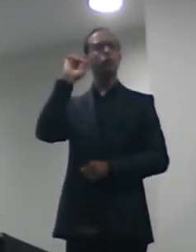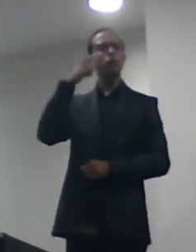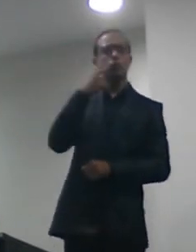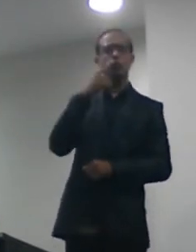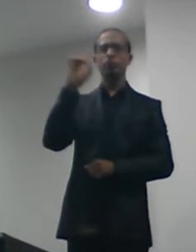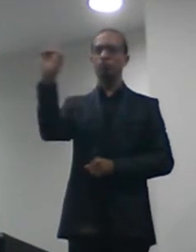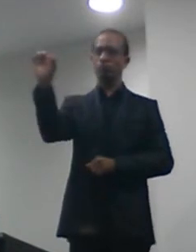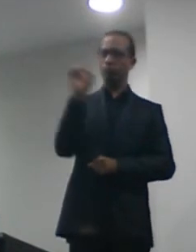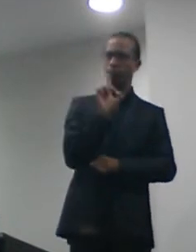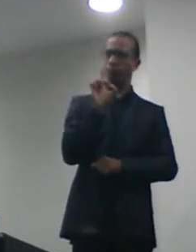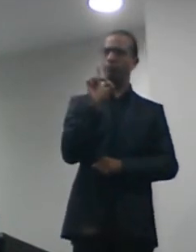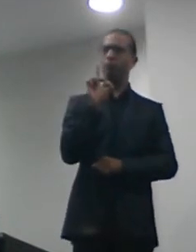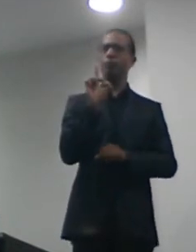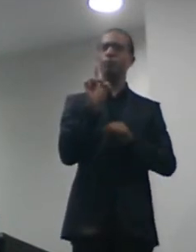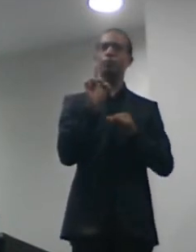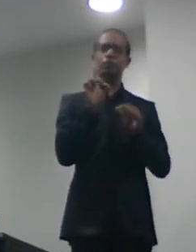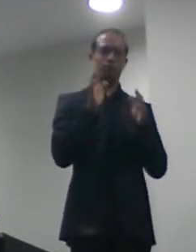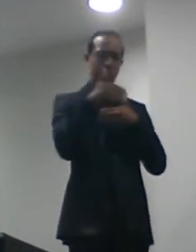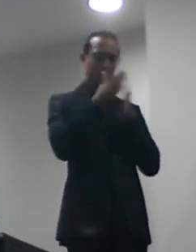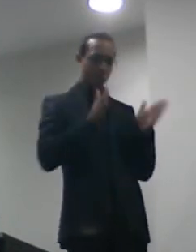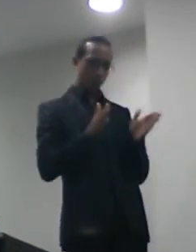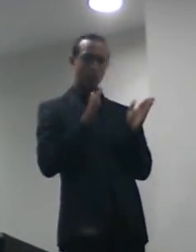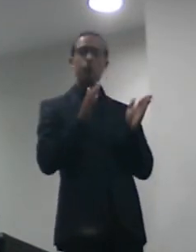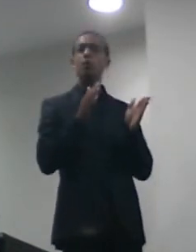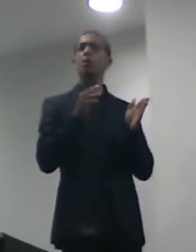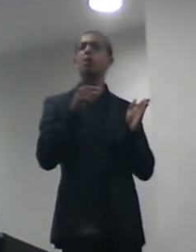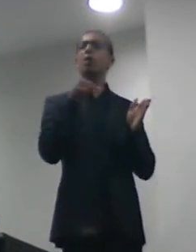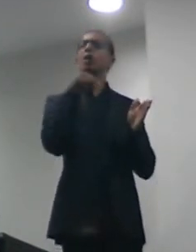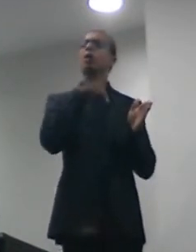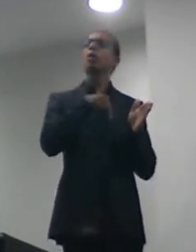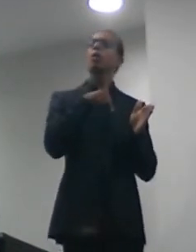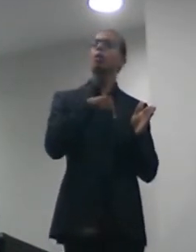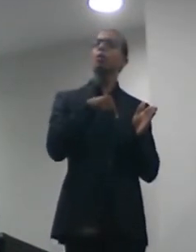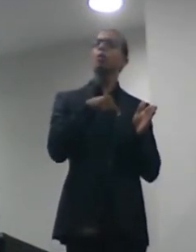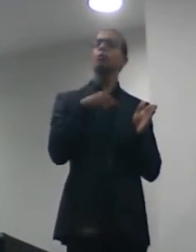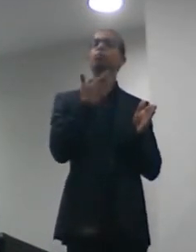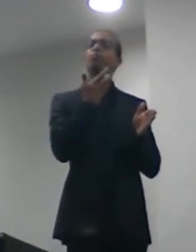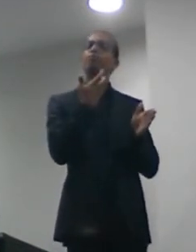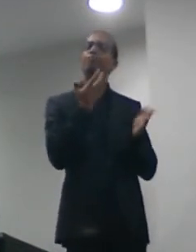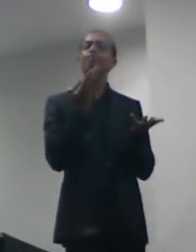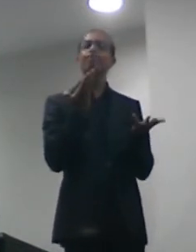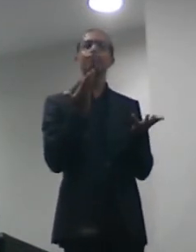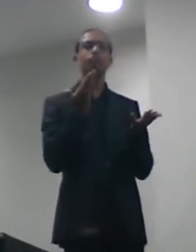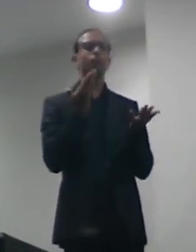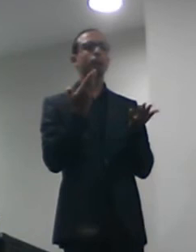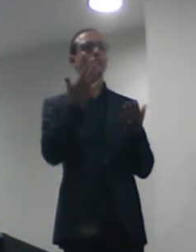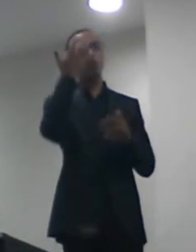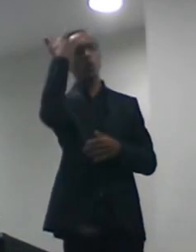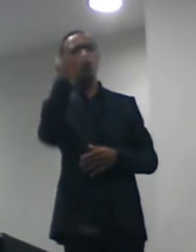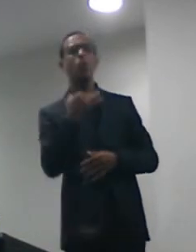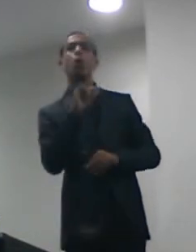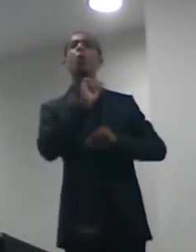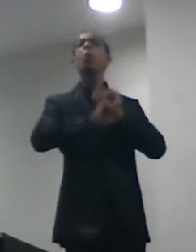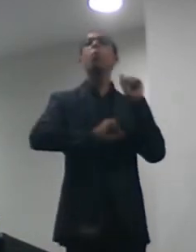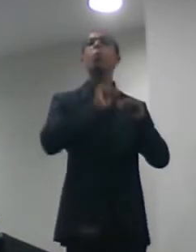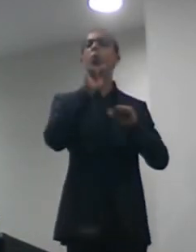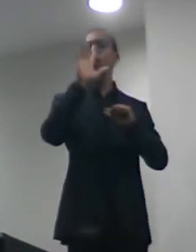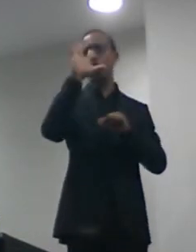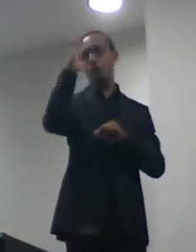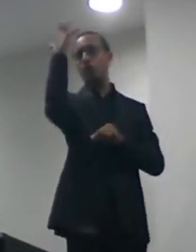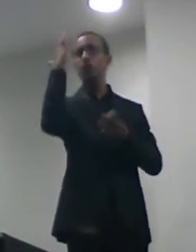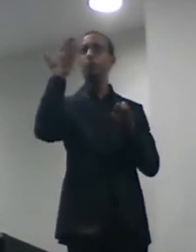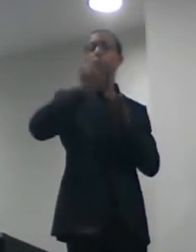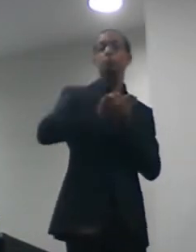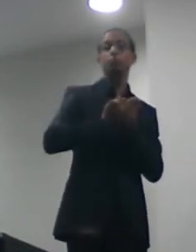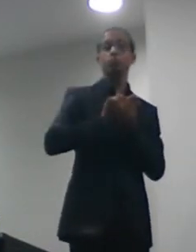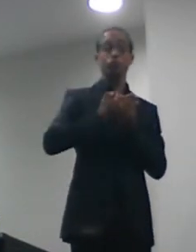foi a um determinado fórum e queria poder compreender o que estava acontecendo com um